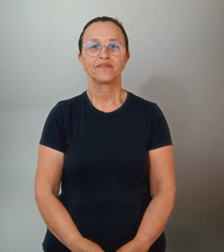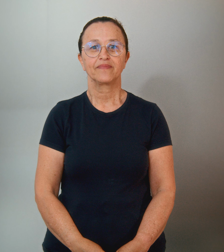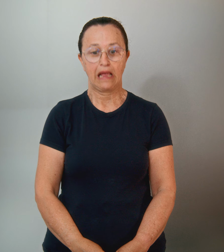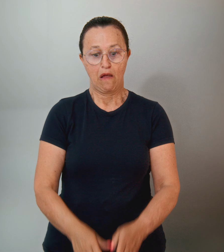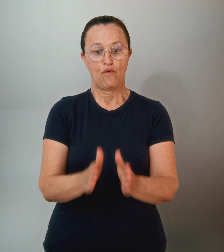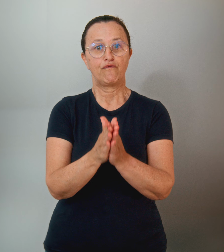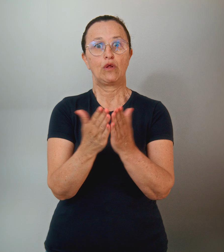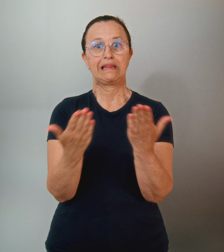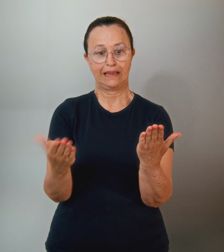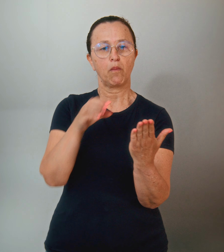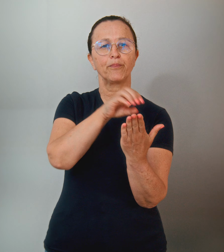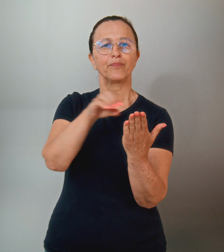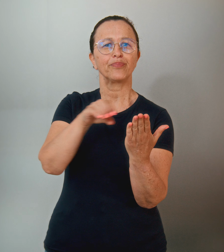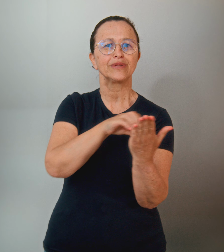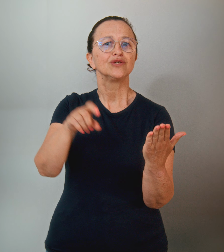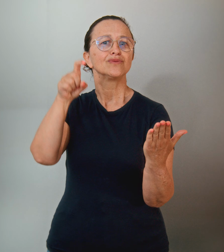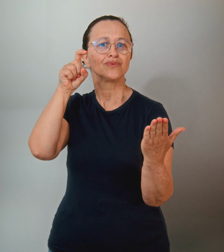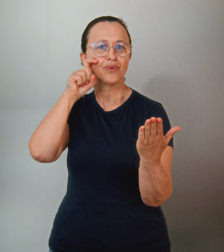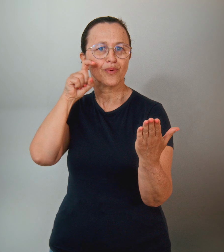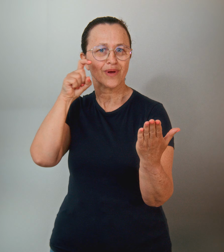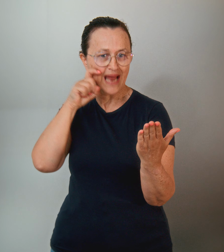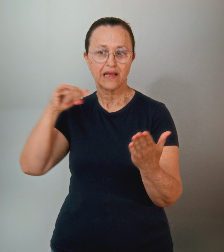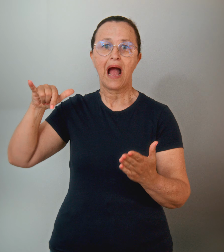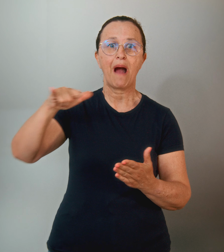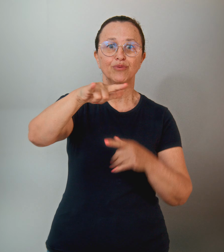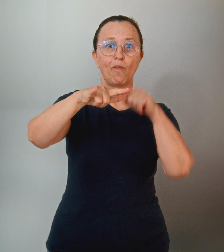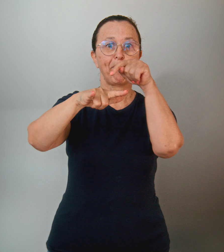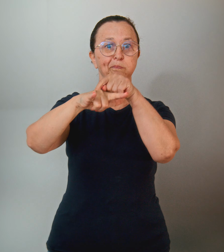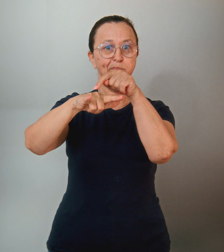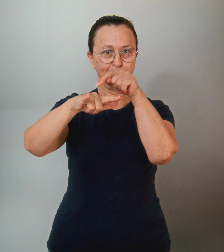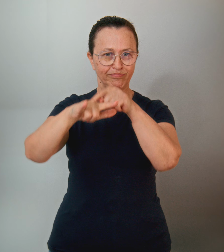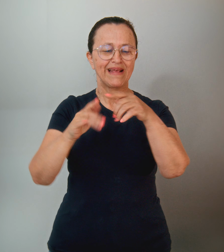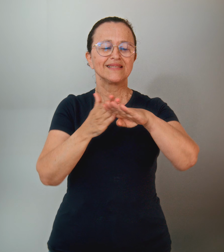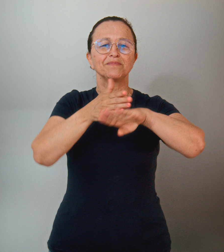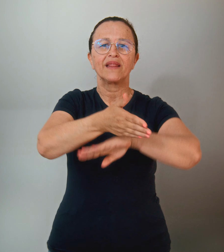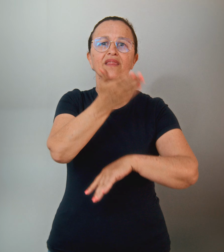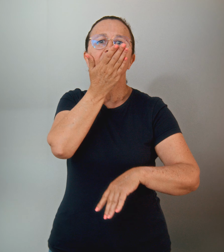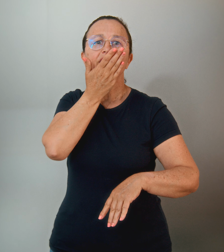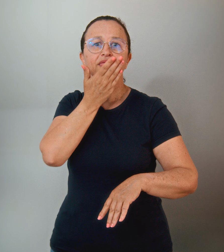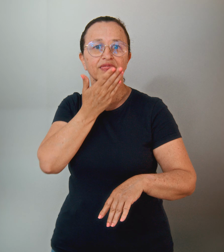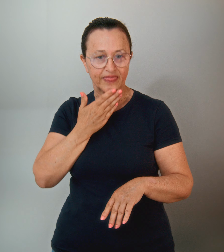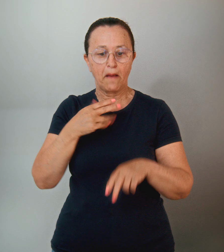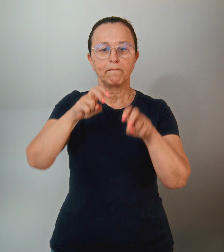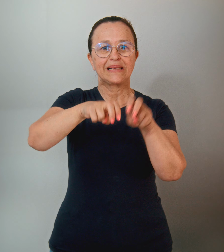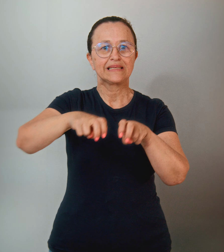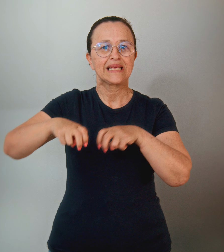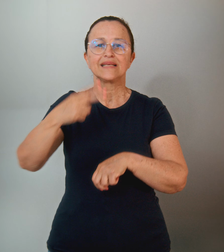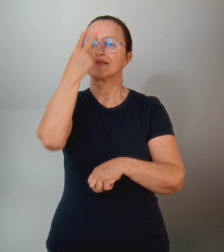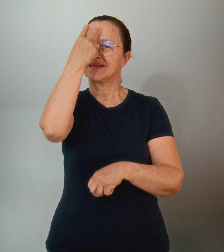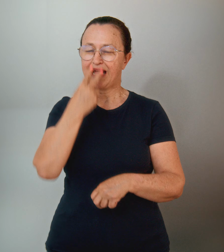Redesenharam o filhete de segurança a bordo para ser mais acessível aos seus passageiros invisuais e darão formação em língua gestual